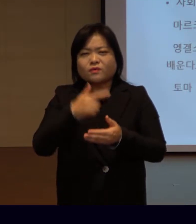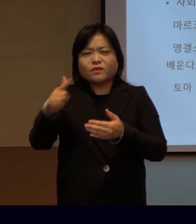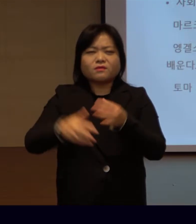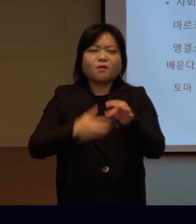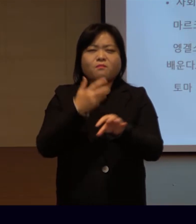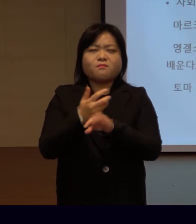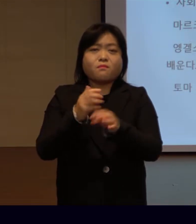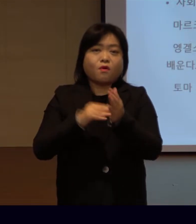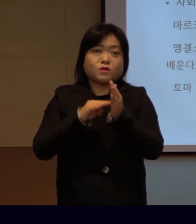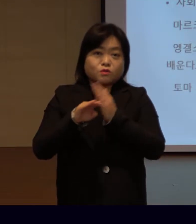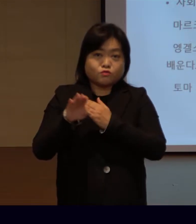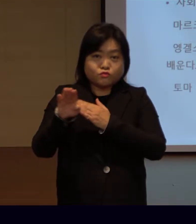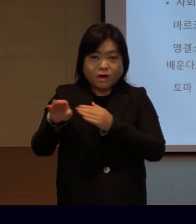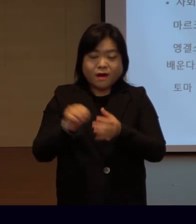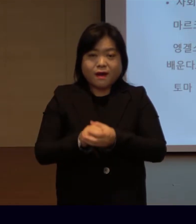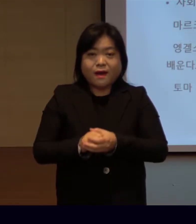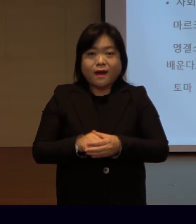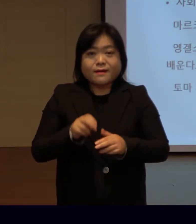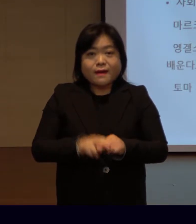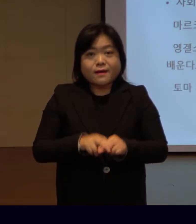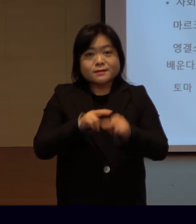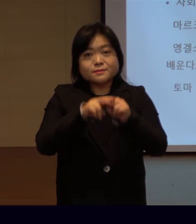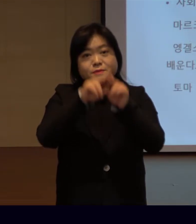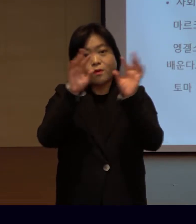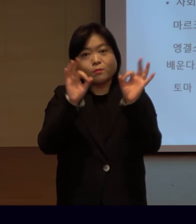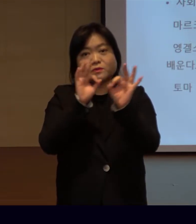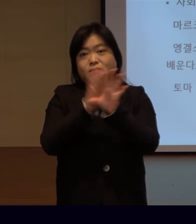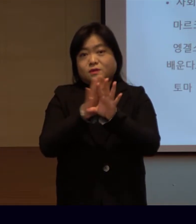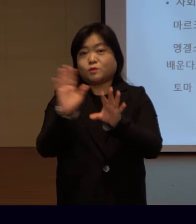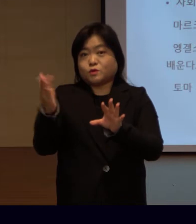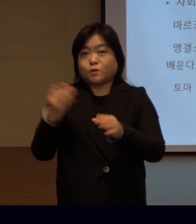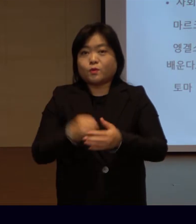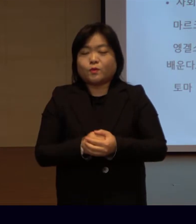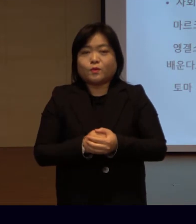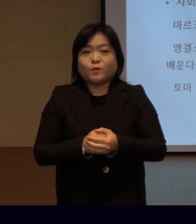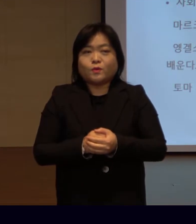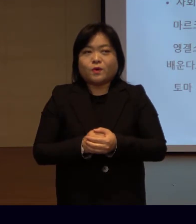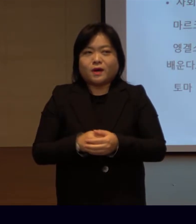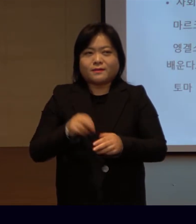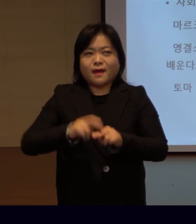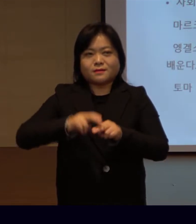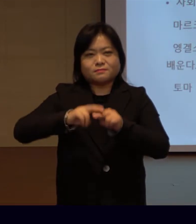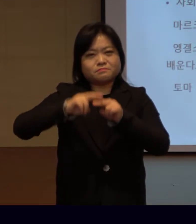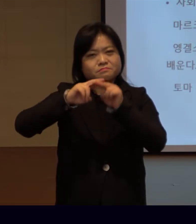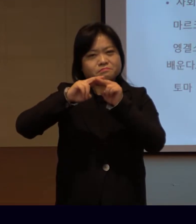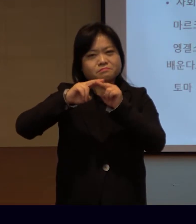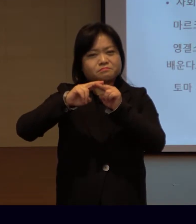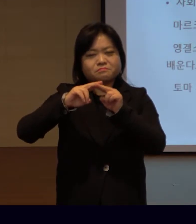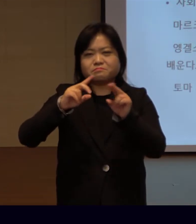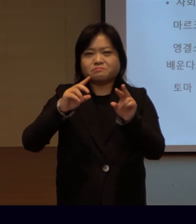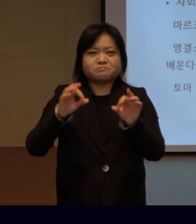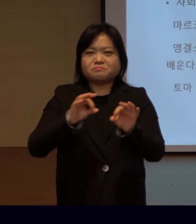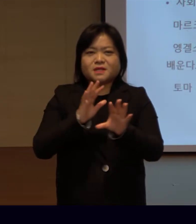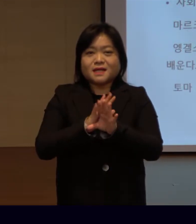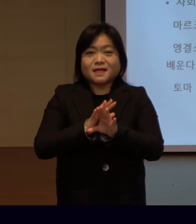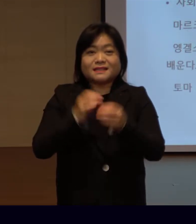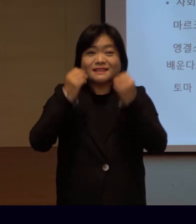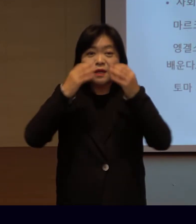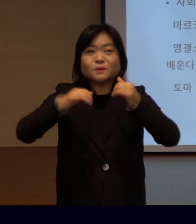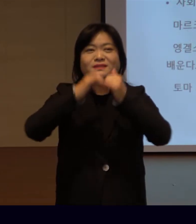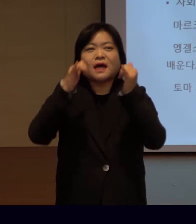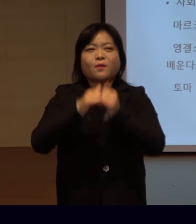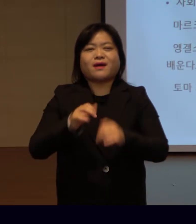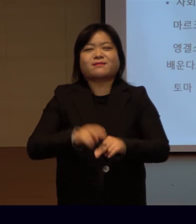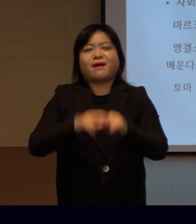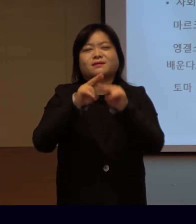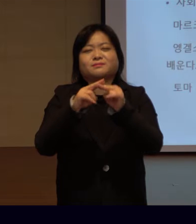대혁명 이후에 계급이 없어졌죠. 그러니까 뭐랄까요, 새로운 사회 계급이 생긴 겁니다.